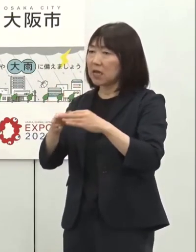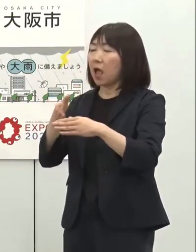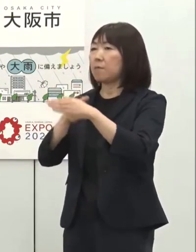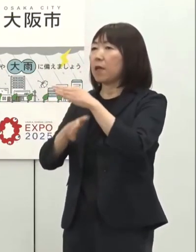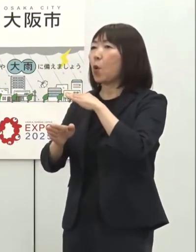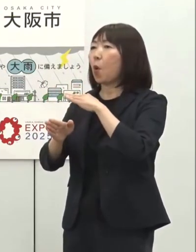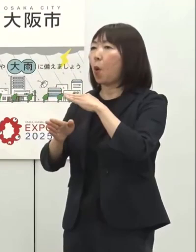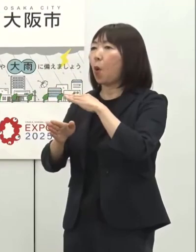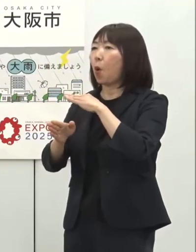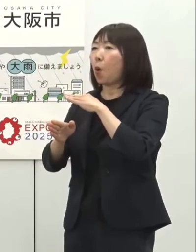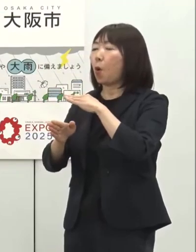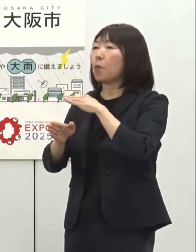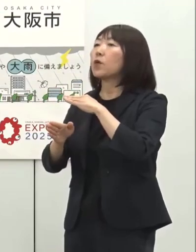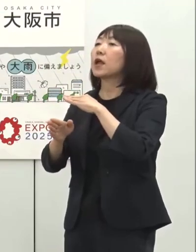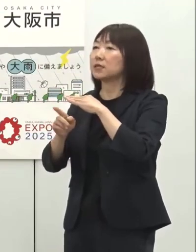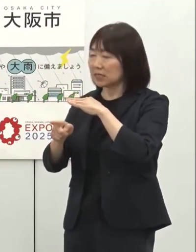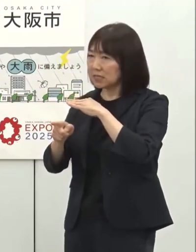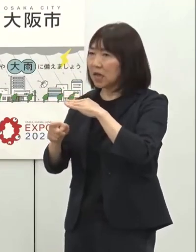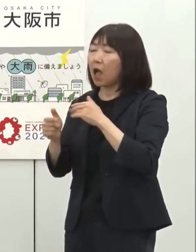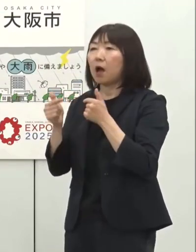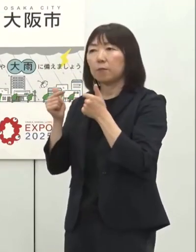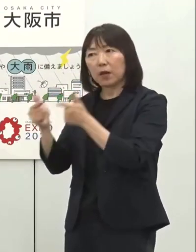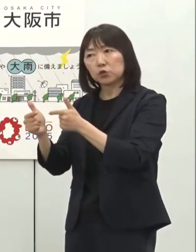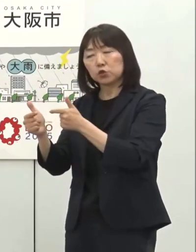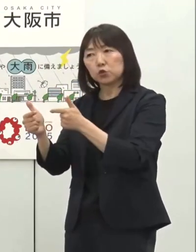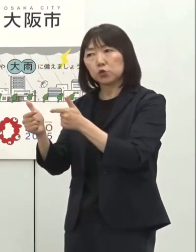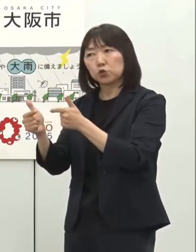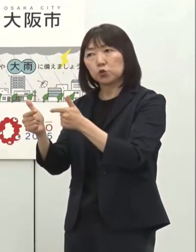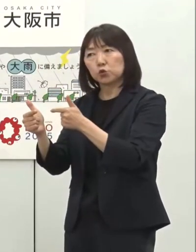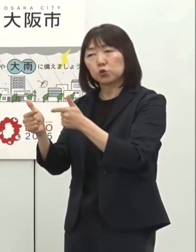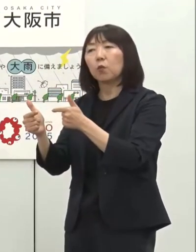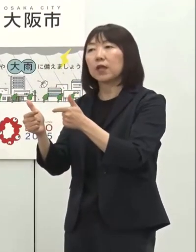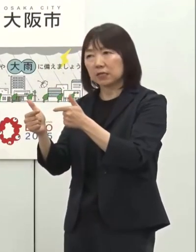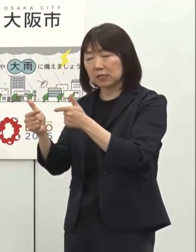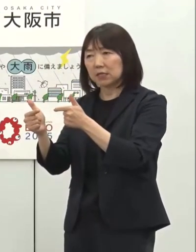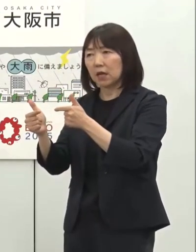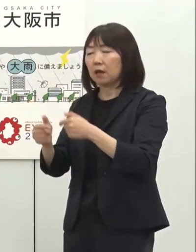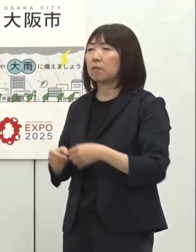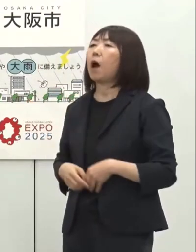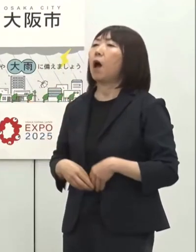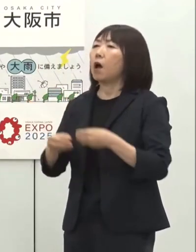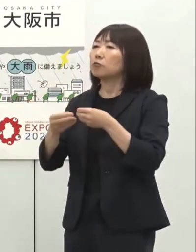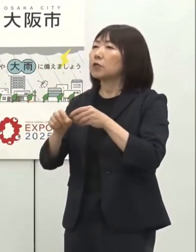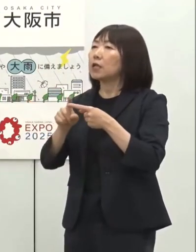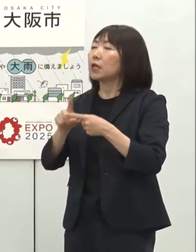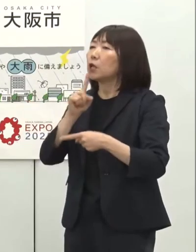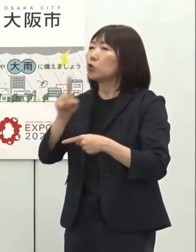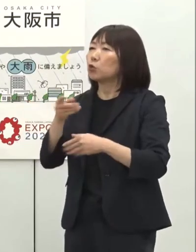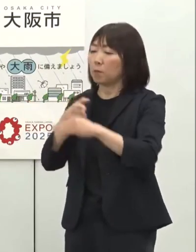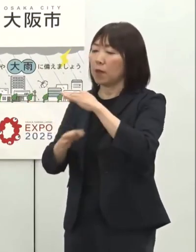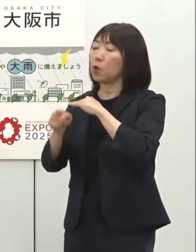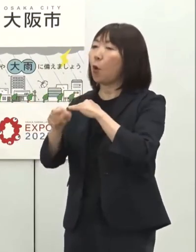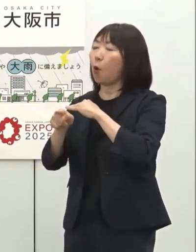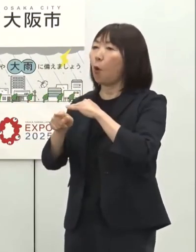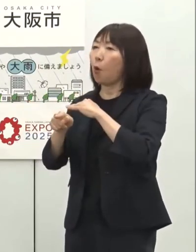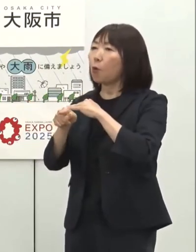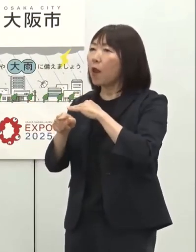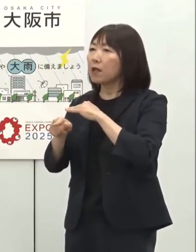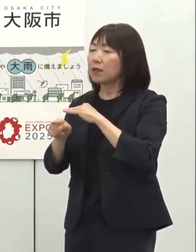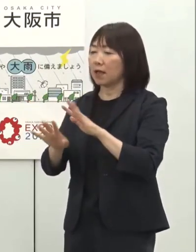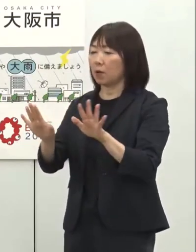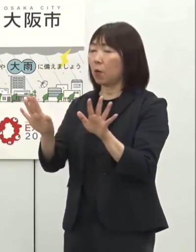からバスで行く場合にもですね、まあ、ものすごい具体的な話でいうと、そのメトロなんかでこう子どもたち